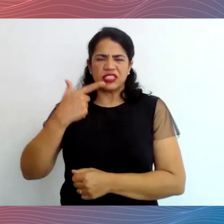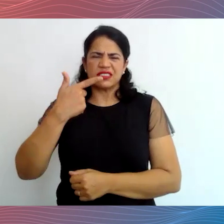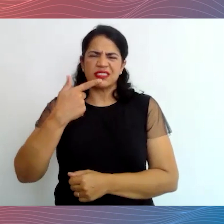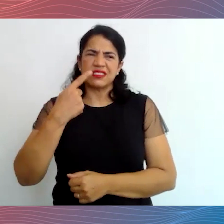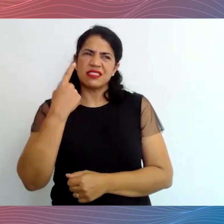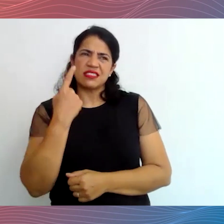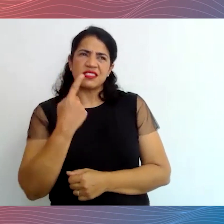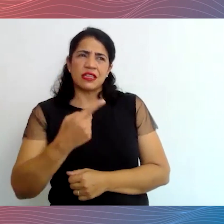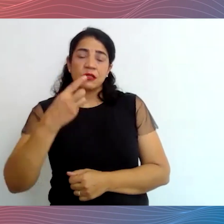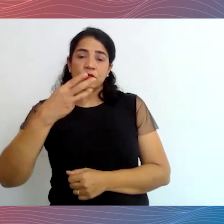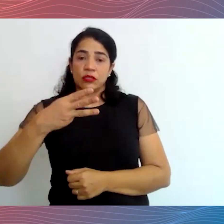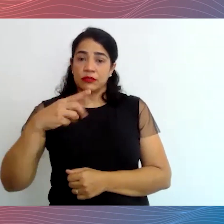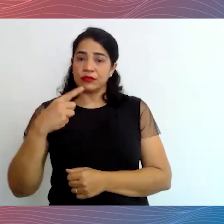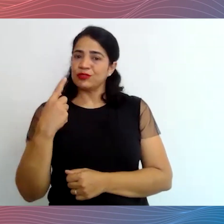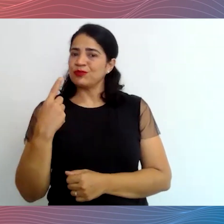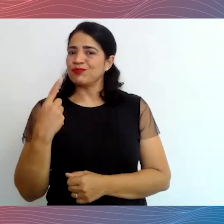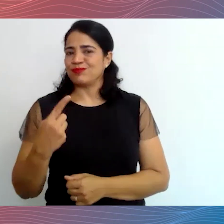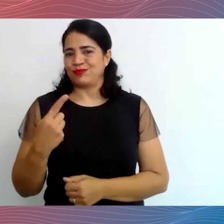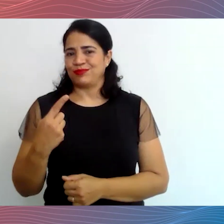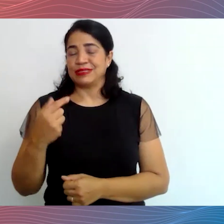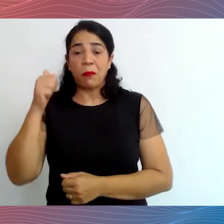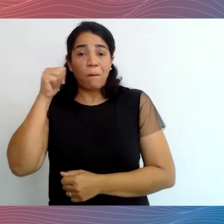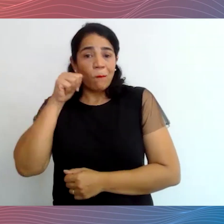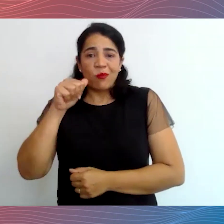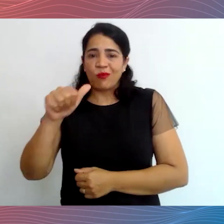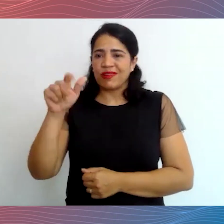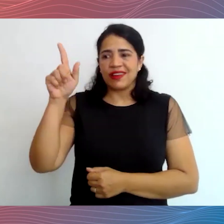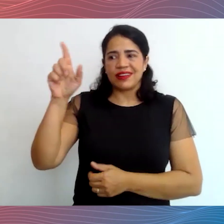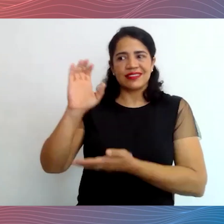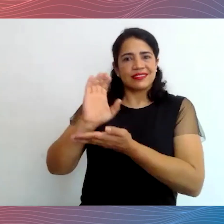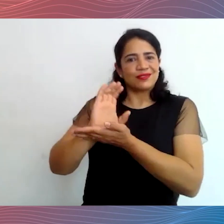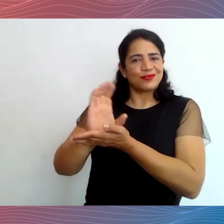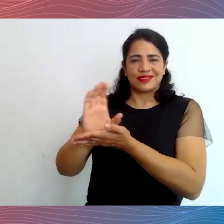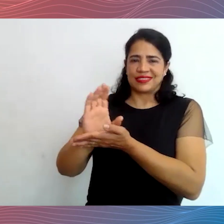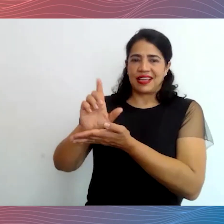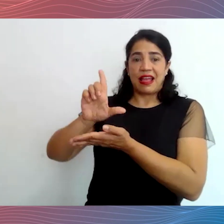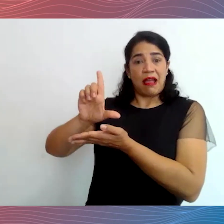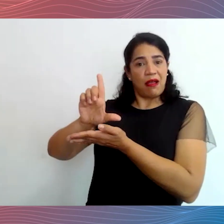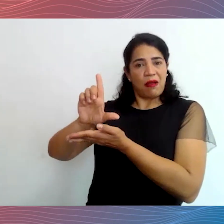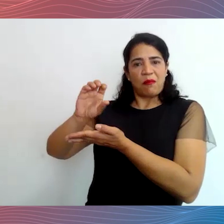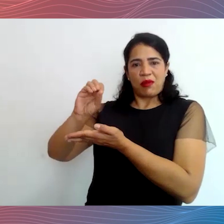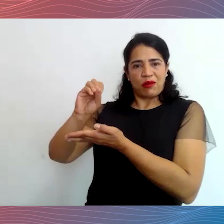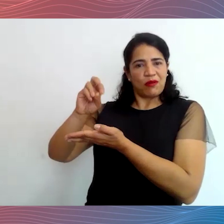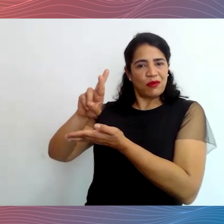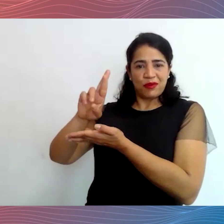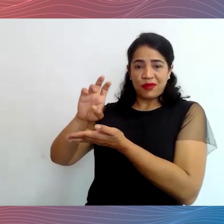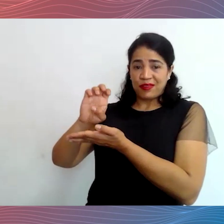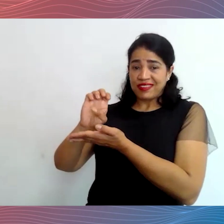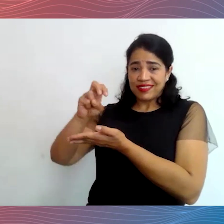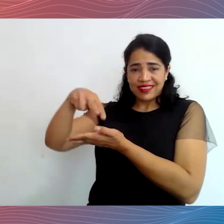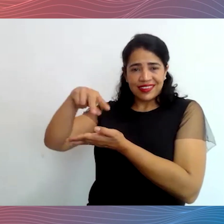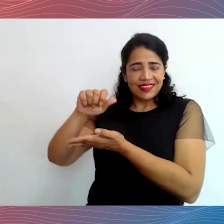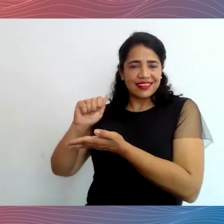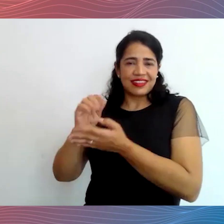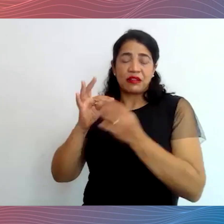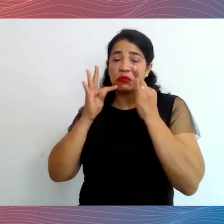Pelos testemunhos delas, a grande coisa que elas